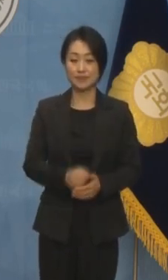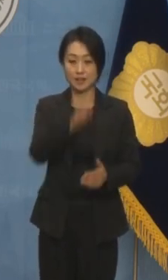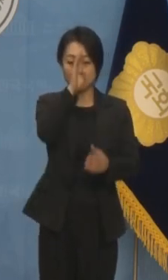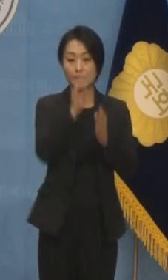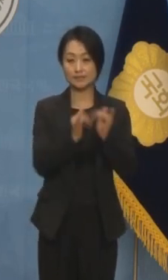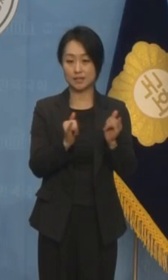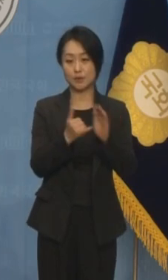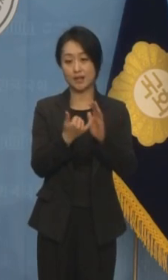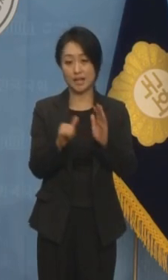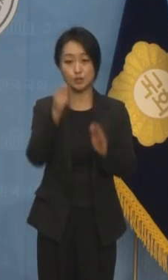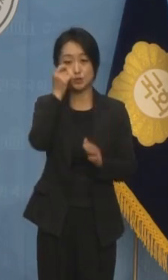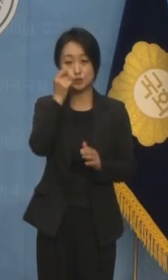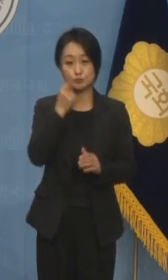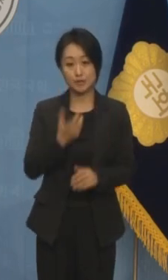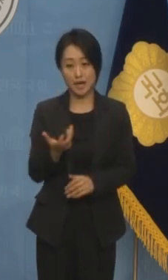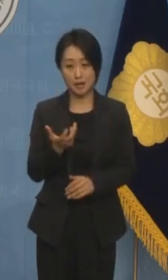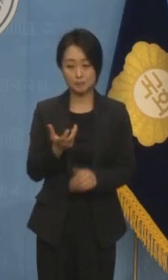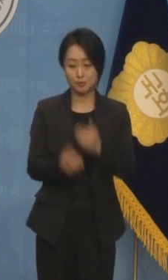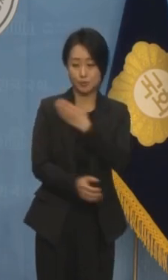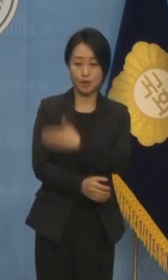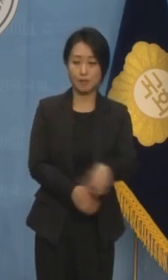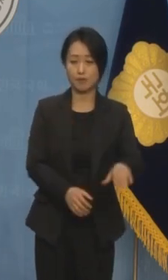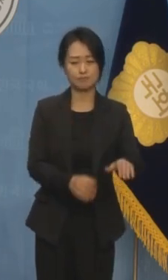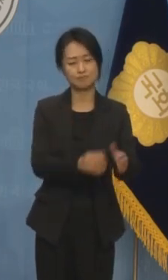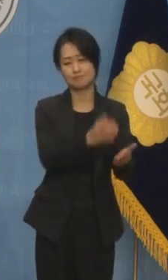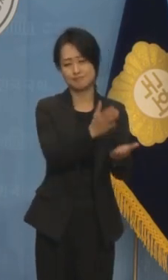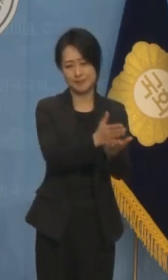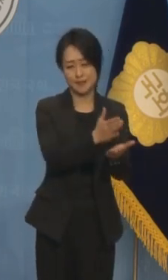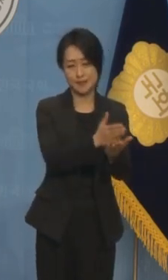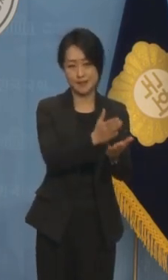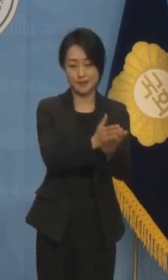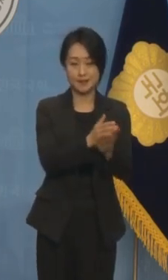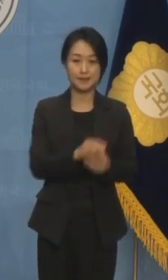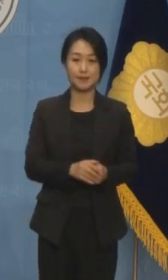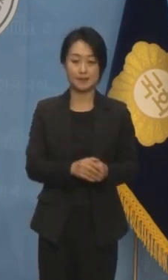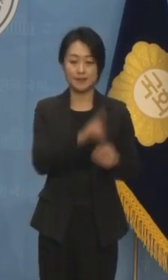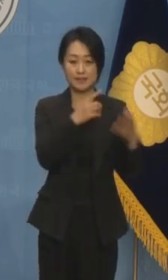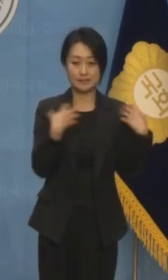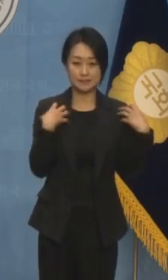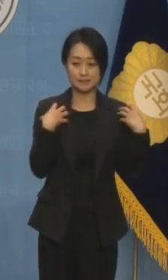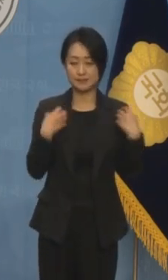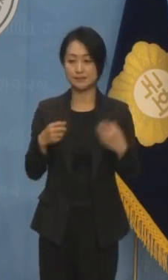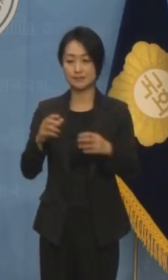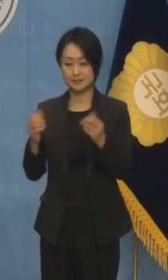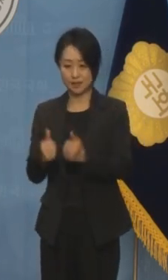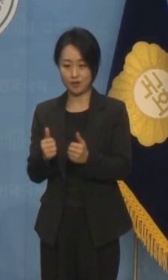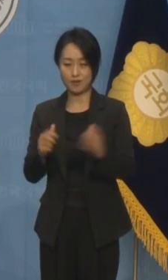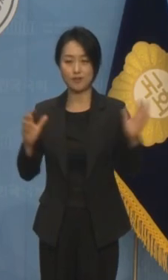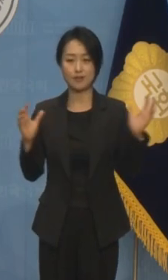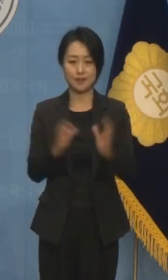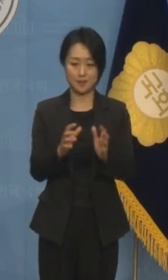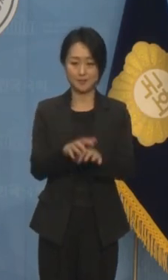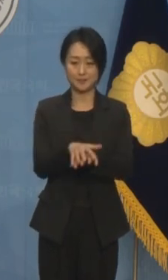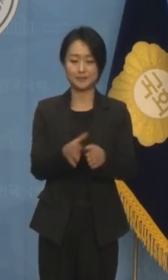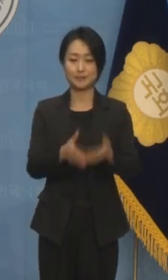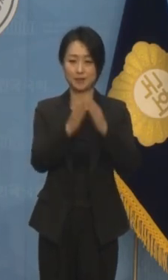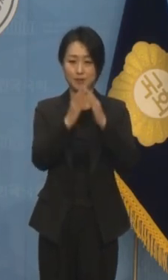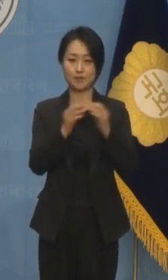환자와 가족의 눈물과 아픔을 외면하지 말고 의정협의체를 구성해 대화와 타협에 나서야 합니다.